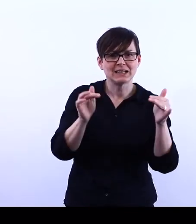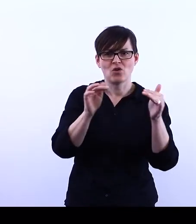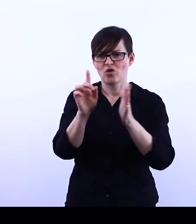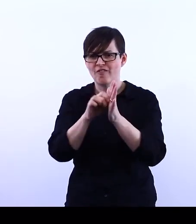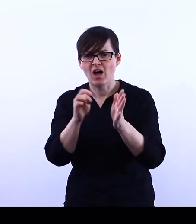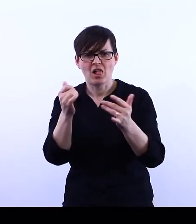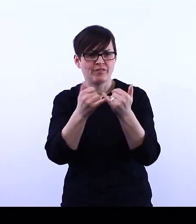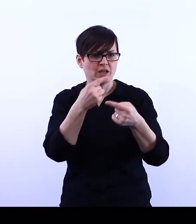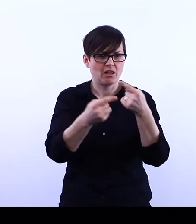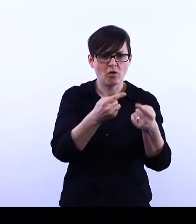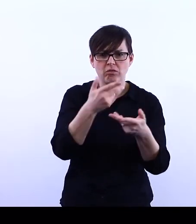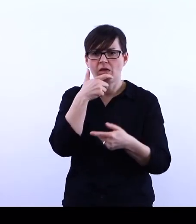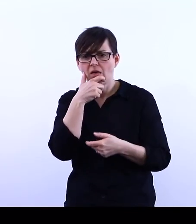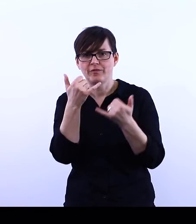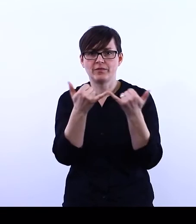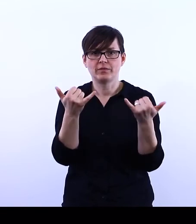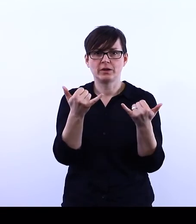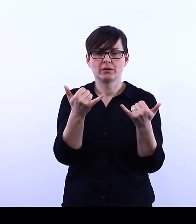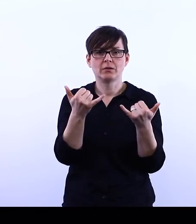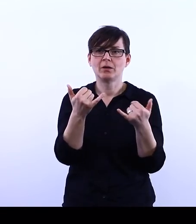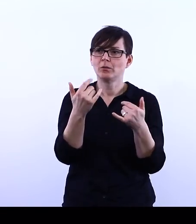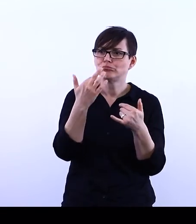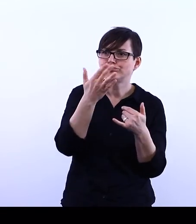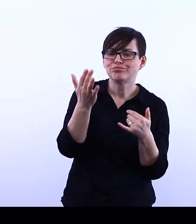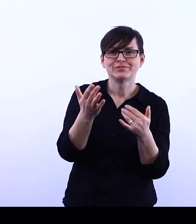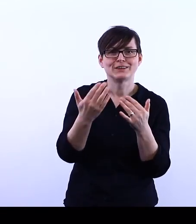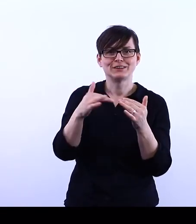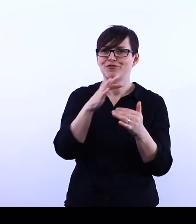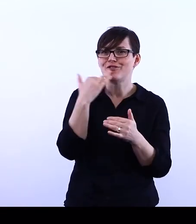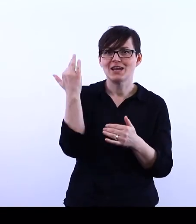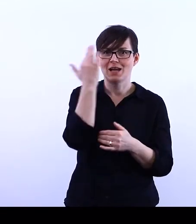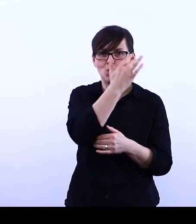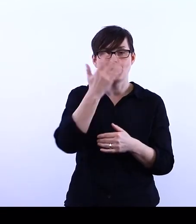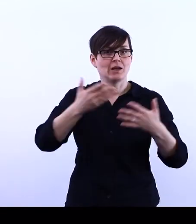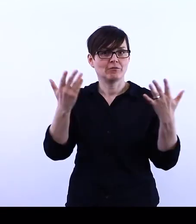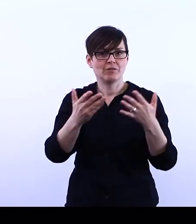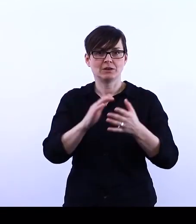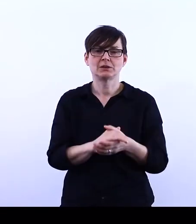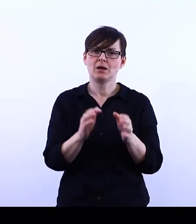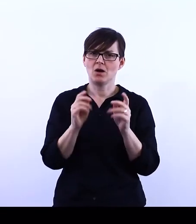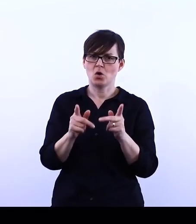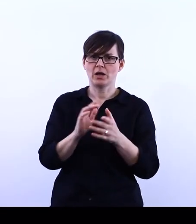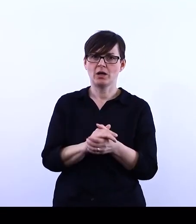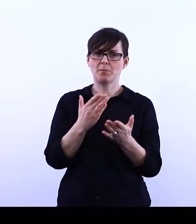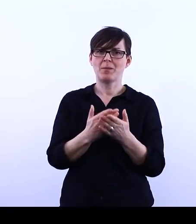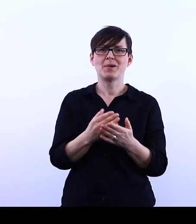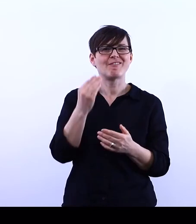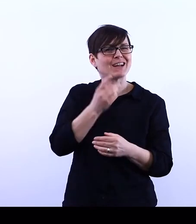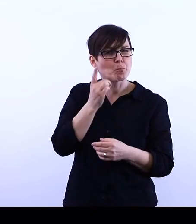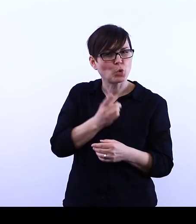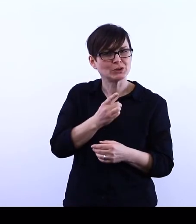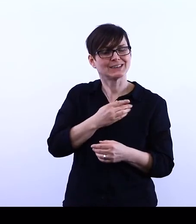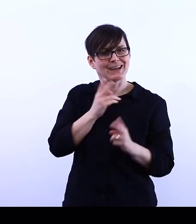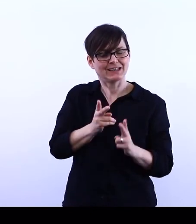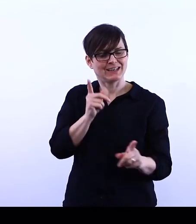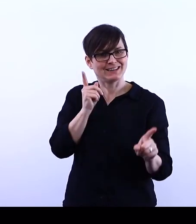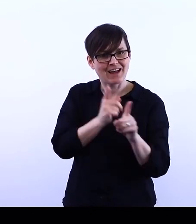festgestellt erstmal, dass es eine neue Überlegung gab, das war sehr interessant, an welchen Stellen müssen wir uns physisch treffen und macht das total